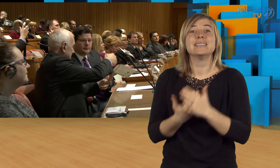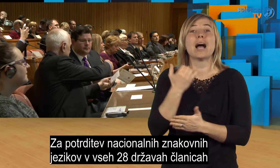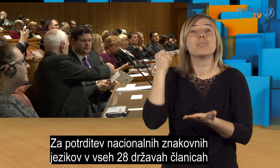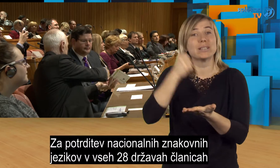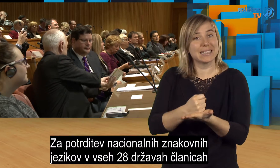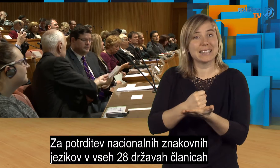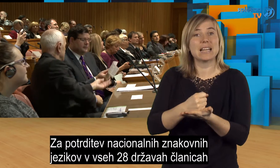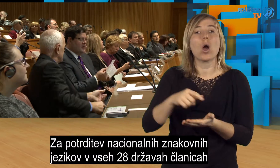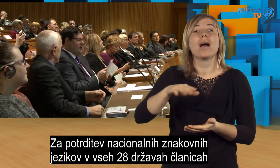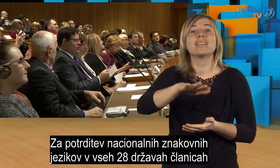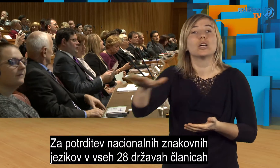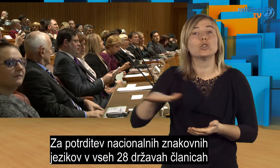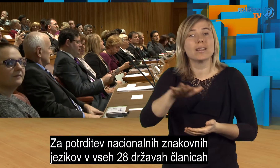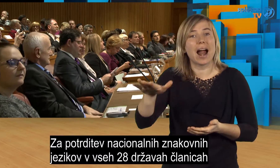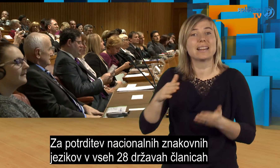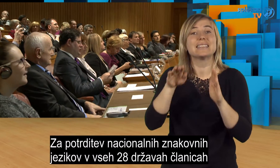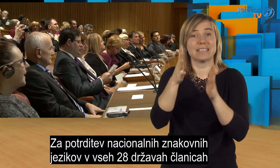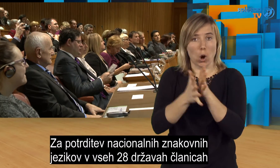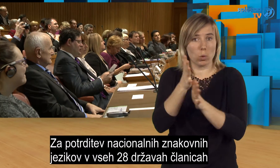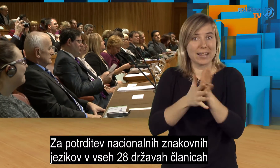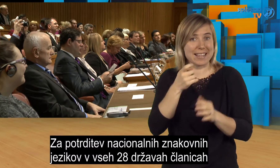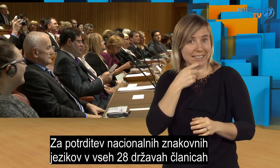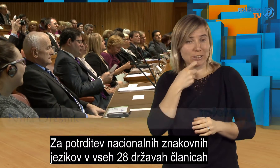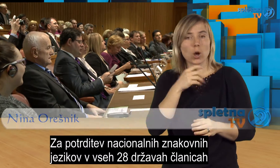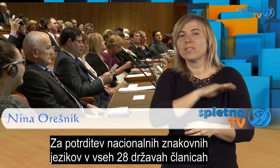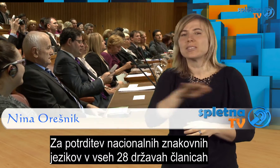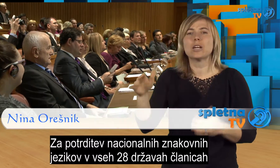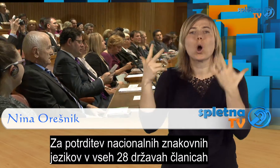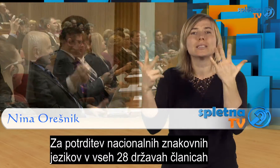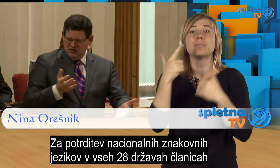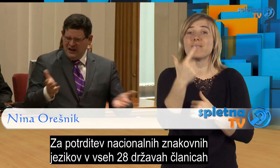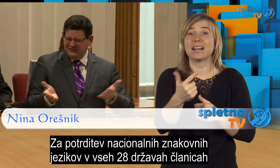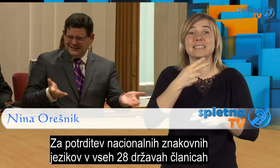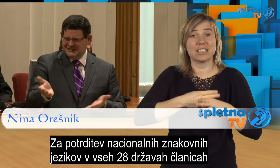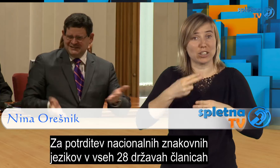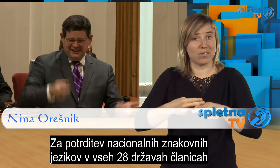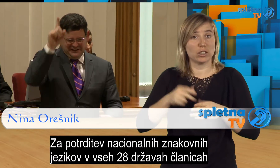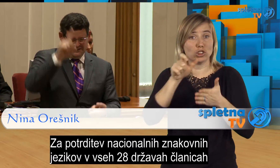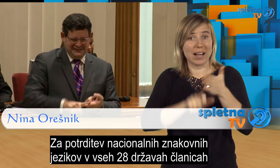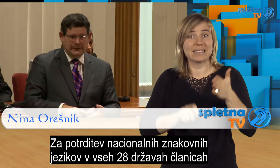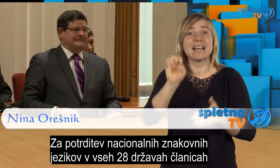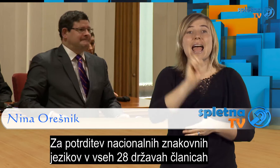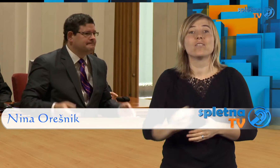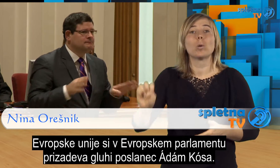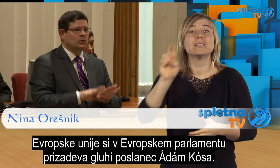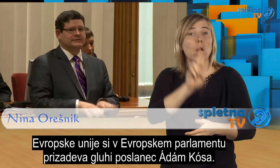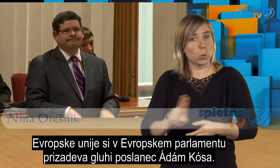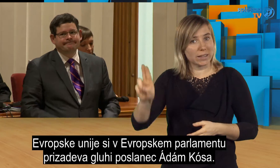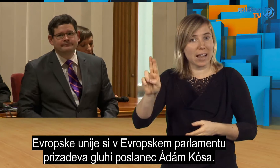Za potrditev nacionalnih znakovnih jezikov v vseh 28 državah članicah Evropske unije si bo v Evropskem parlamentu